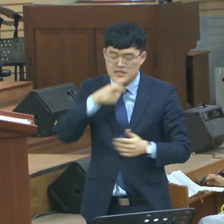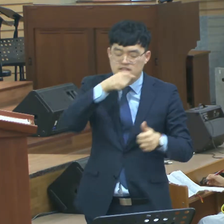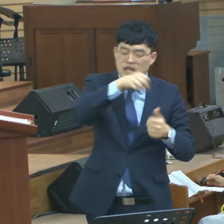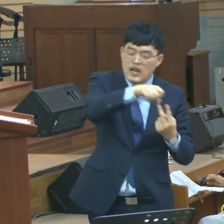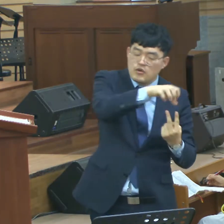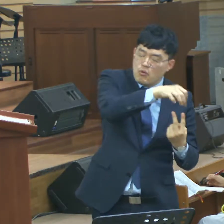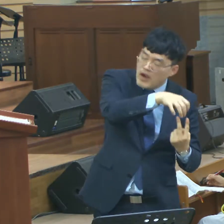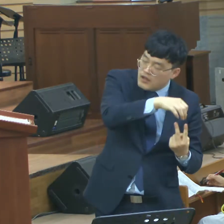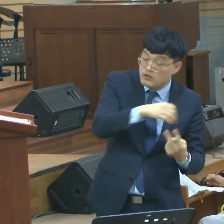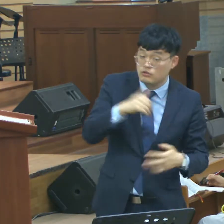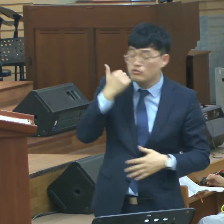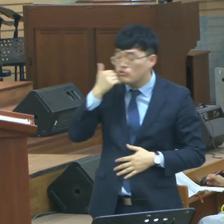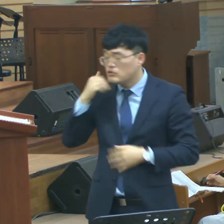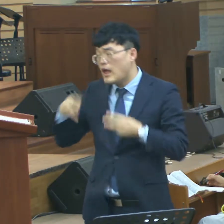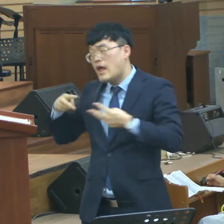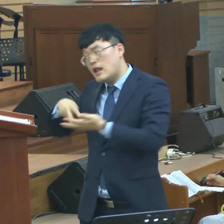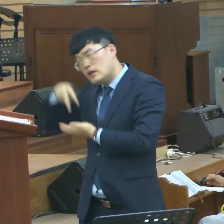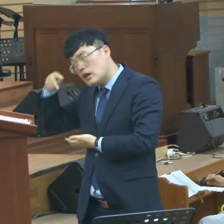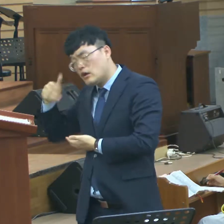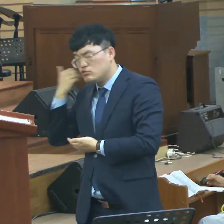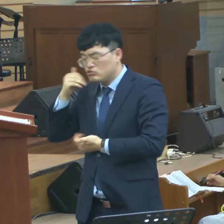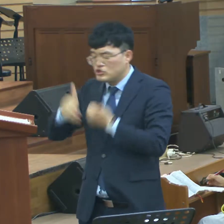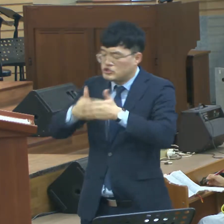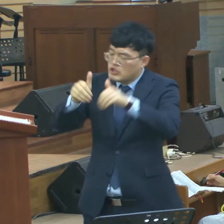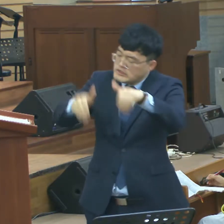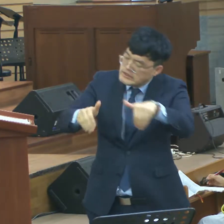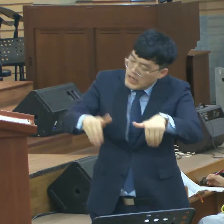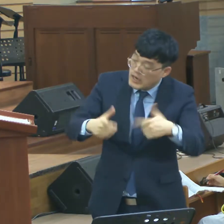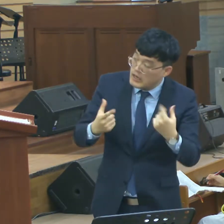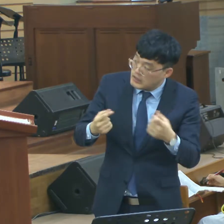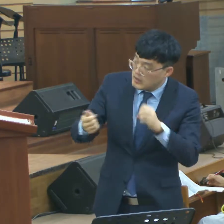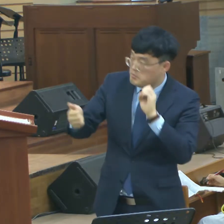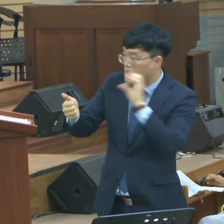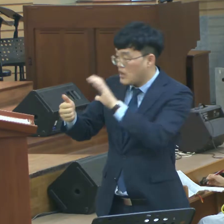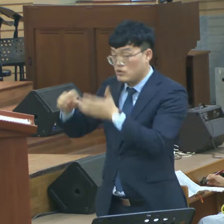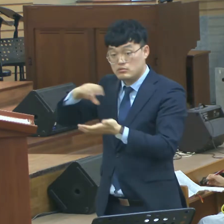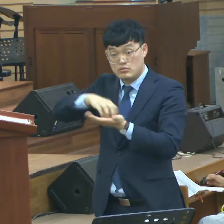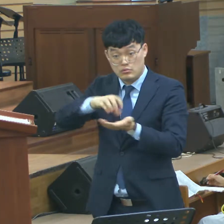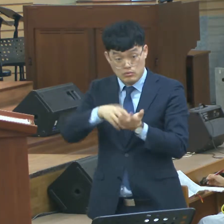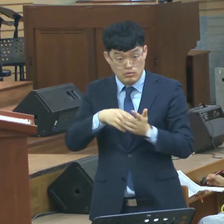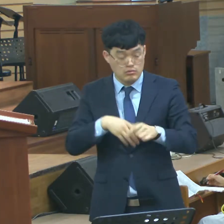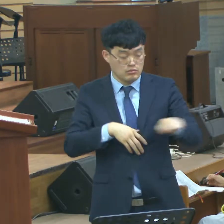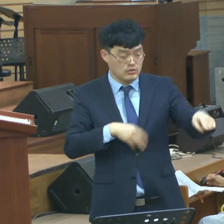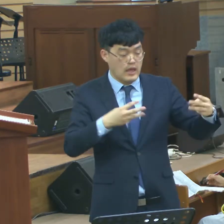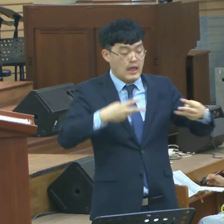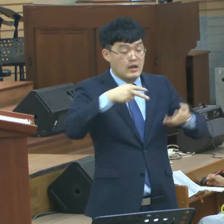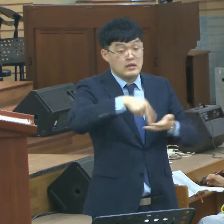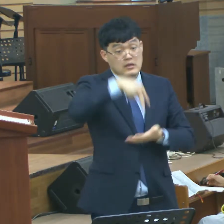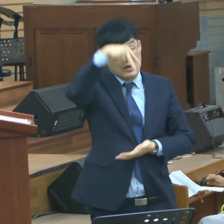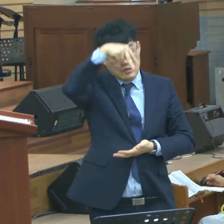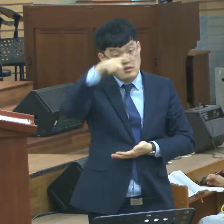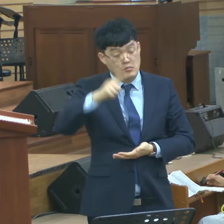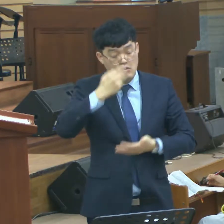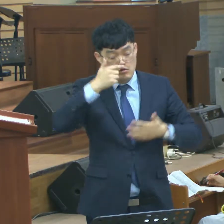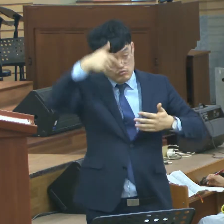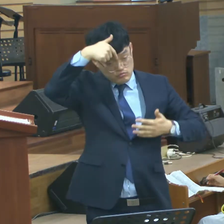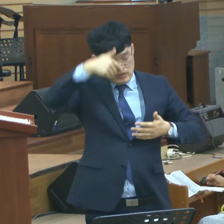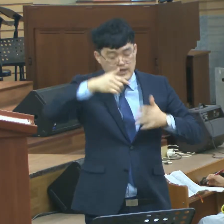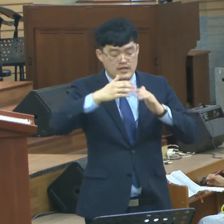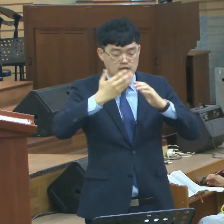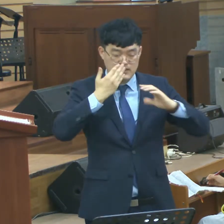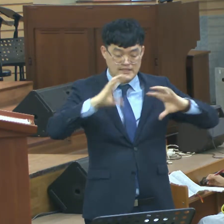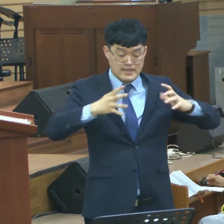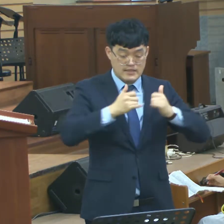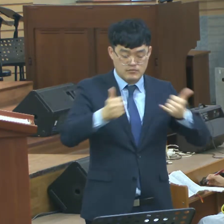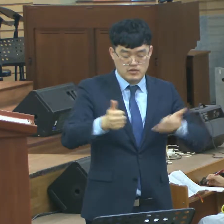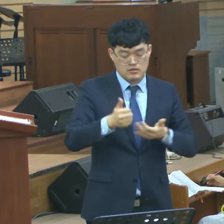예레미야 선지자 중에 하나라고 하던데요. 이렇게 답을 할 정도로 엘리야는 굉장한 인물이었어요. 베드로와 요한과